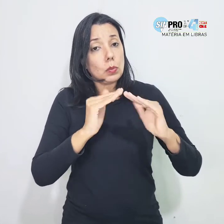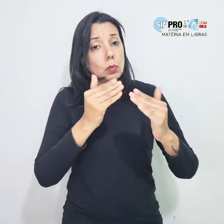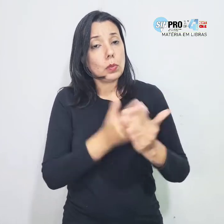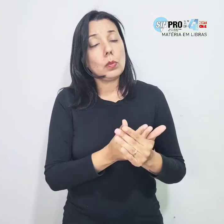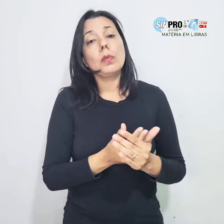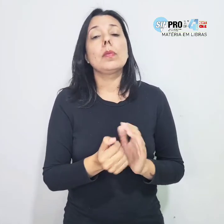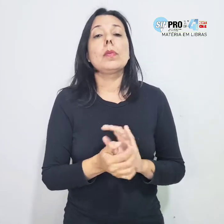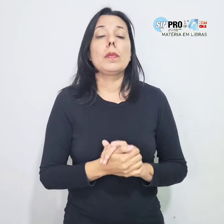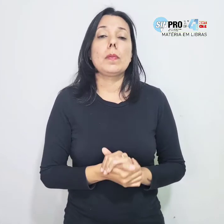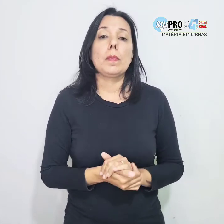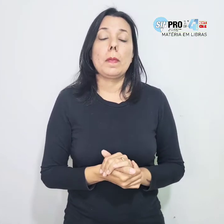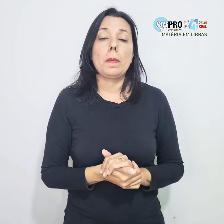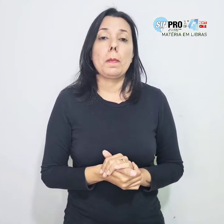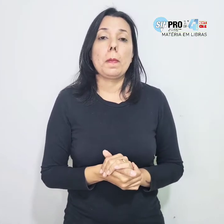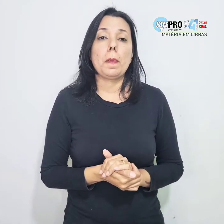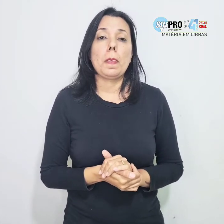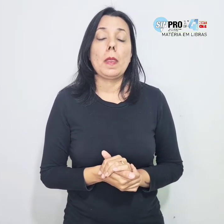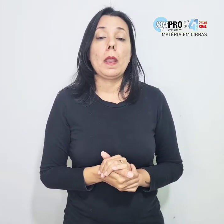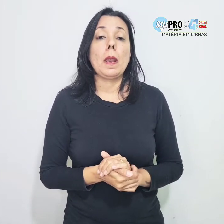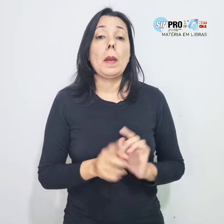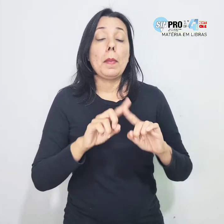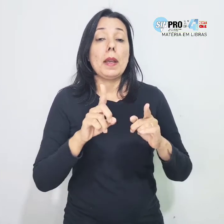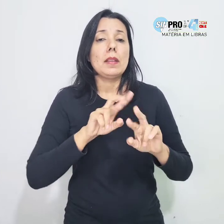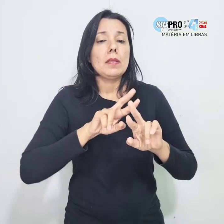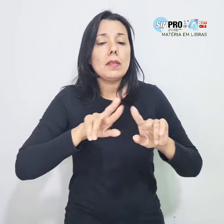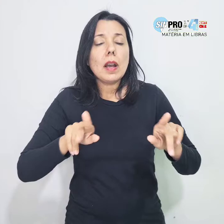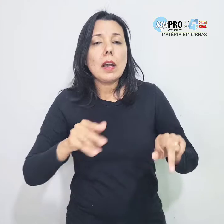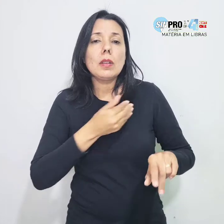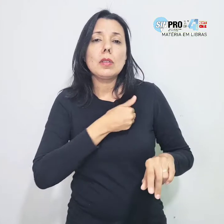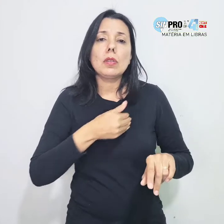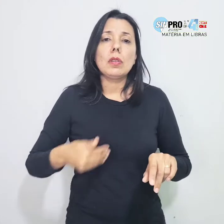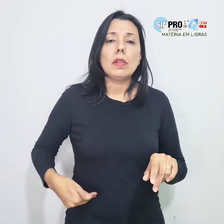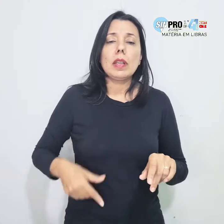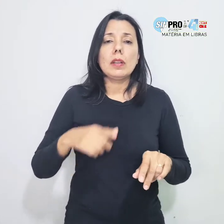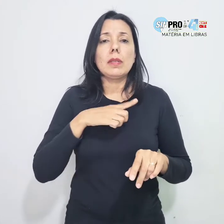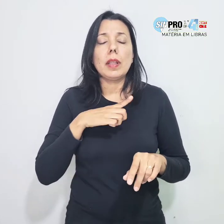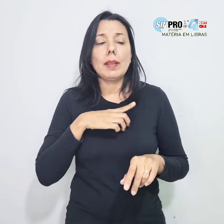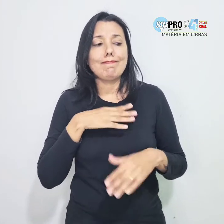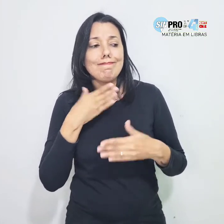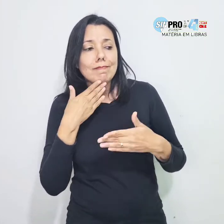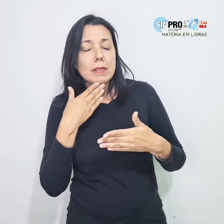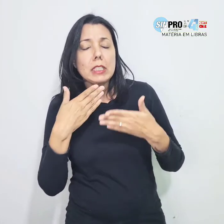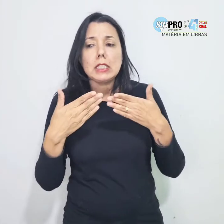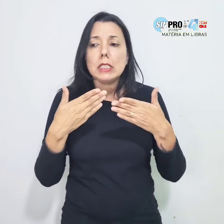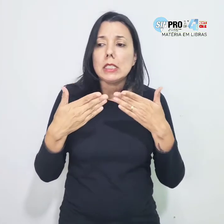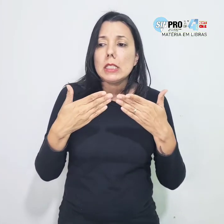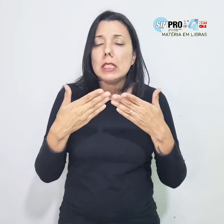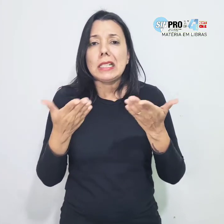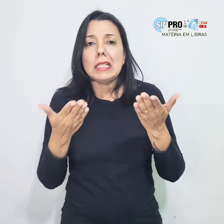escolas. Mas muitos governos têm se guiado por um parâmetro para tomar suas